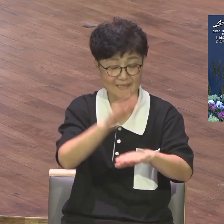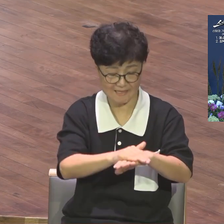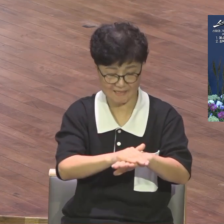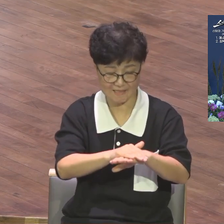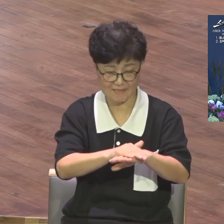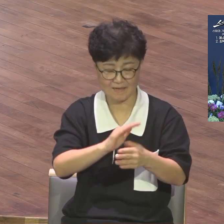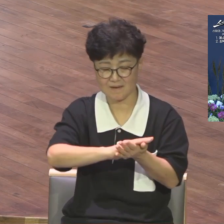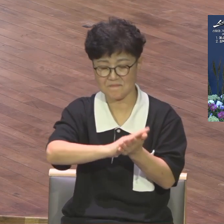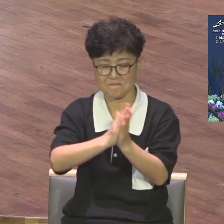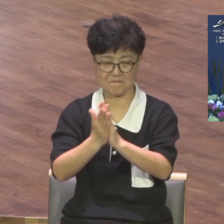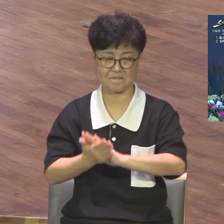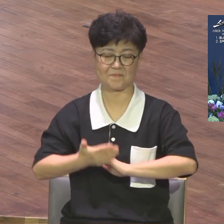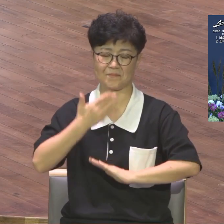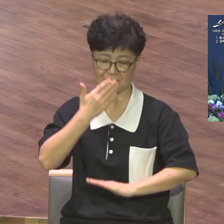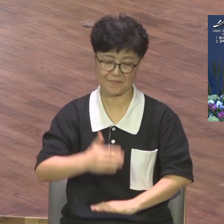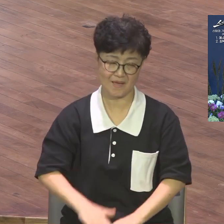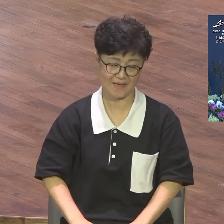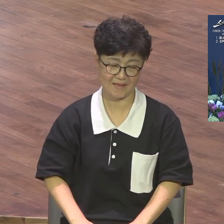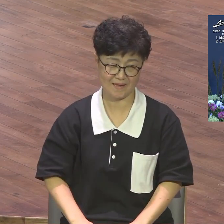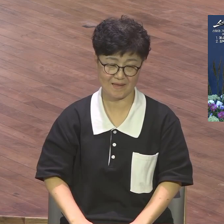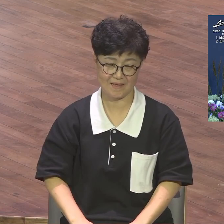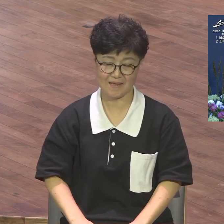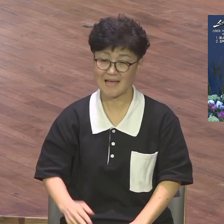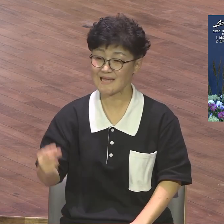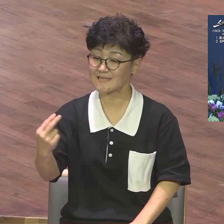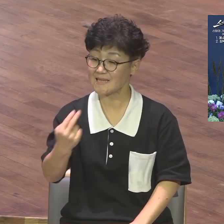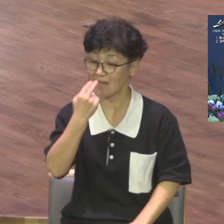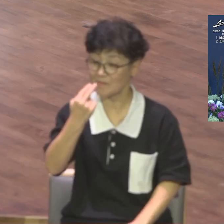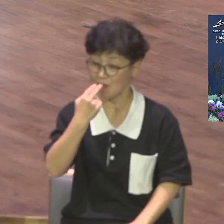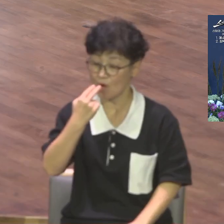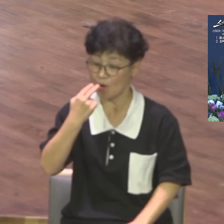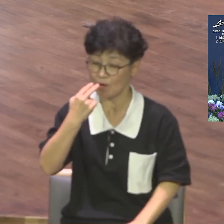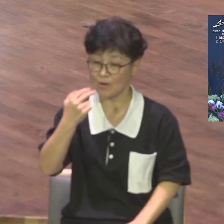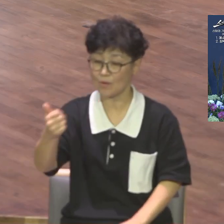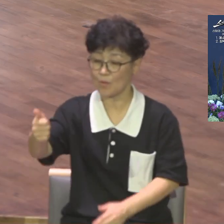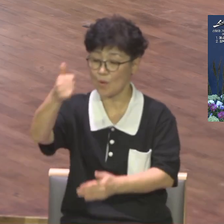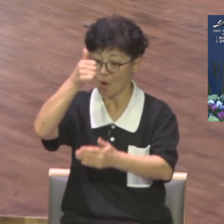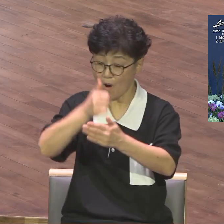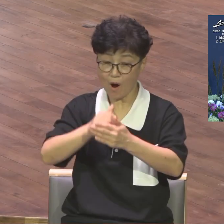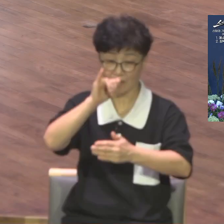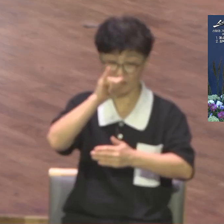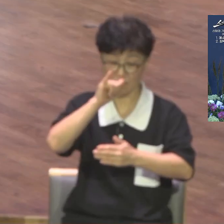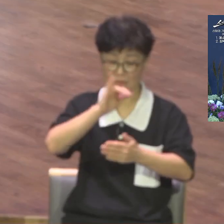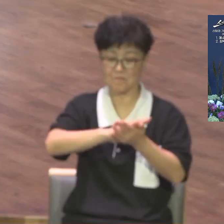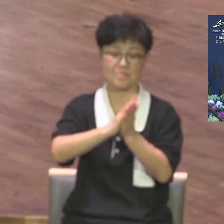것입니다. 생명이 들어가면 생명의 특징은 변화, 성장이죠. 그대로 멈춰있지 않는다는